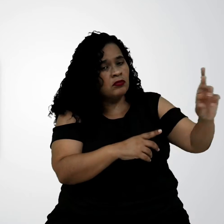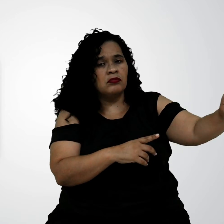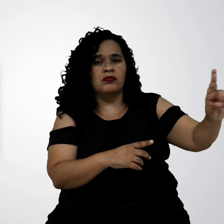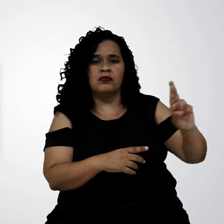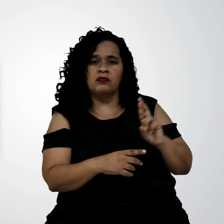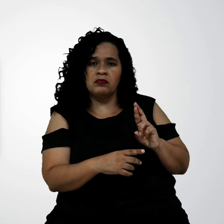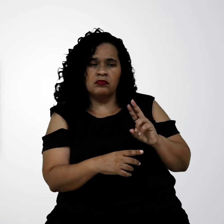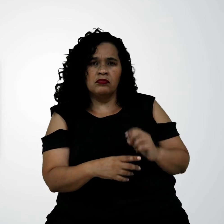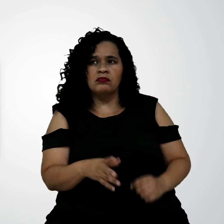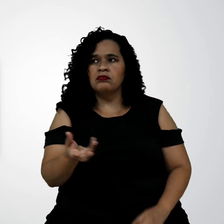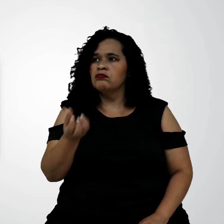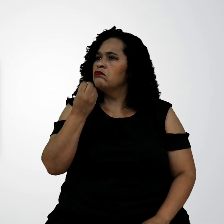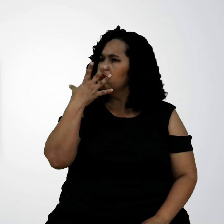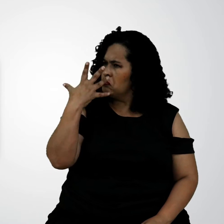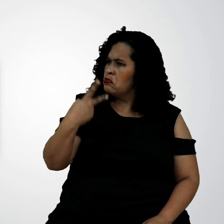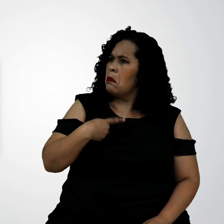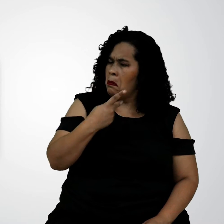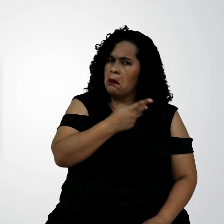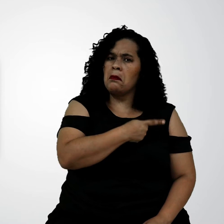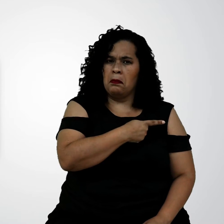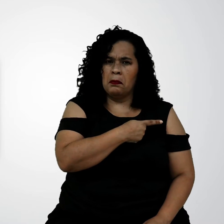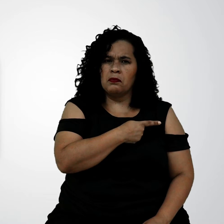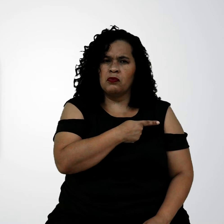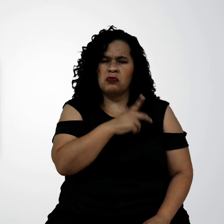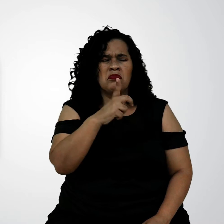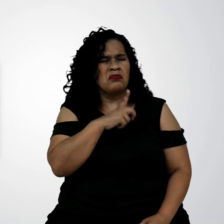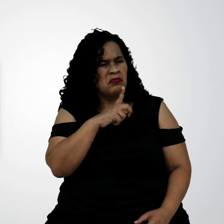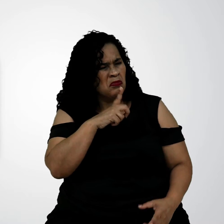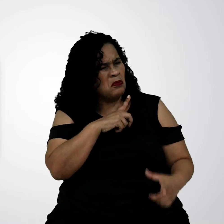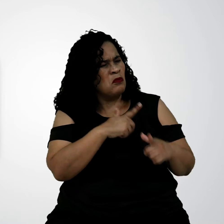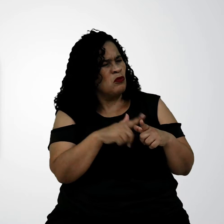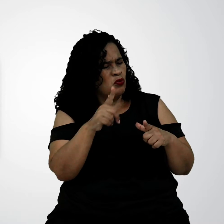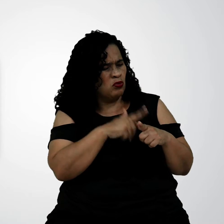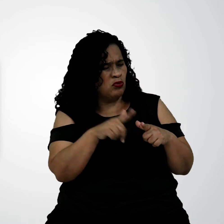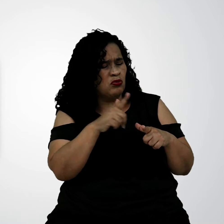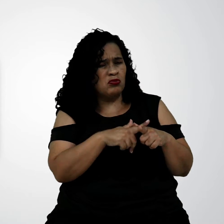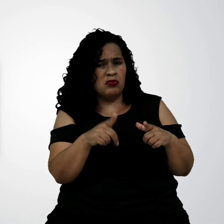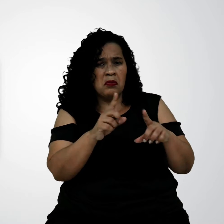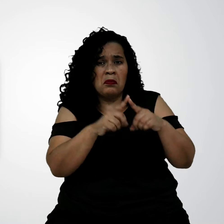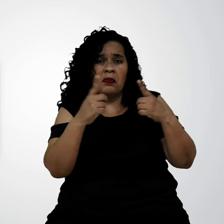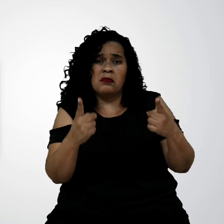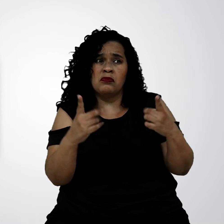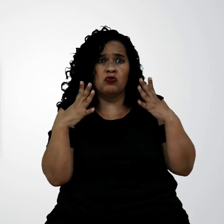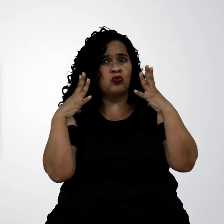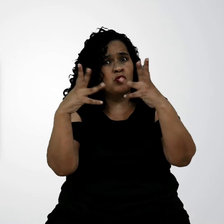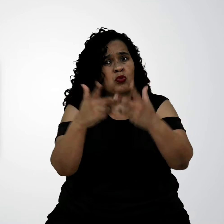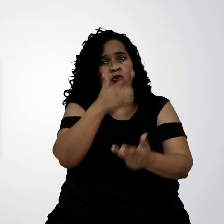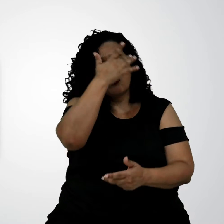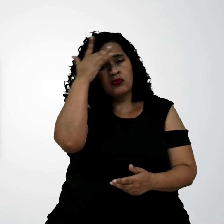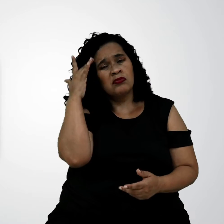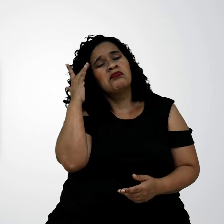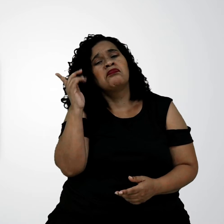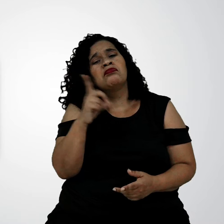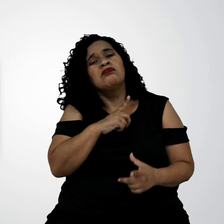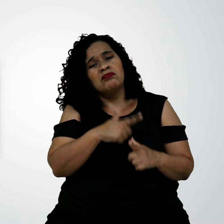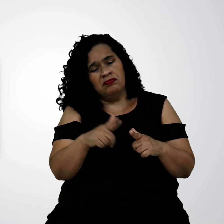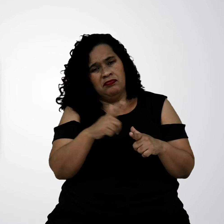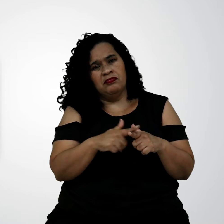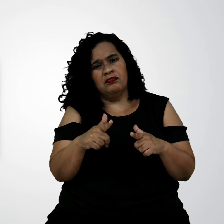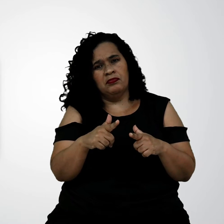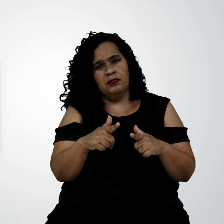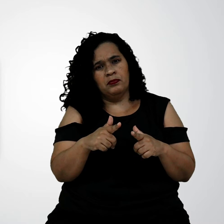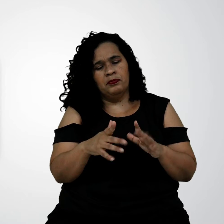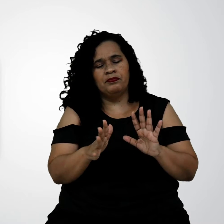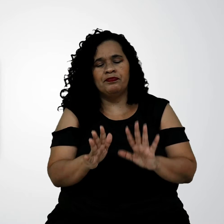tudo bem, pastor. Nós temos alguns probleminhas. Quem não tem? Quem não tem problemas? Na verdade, ele